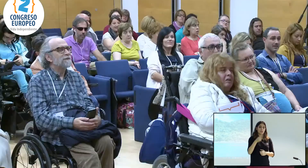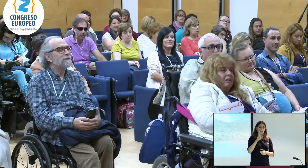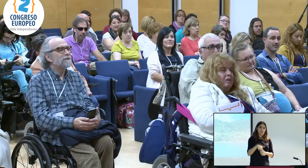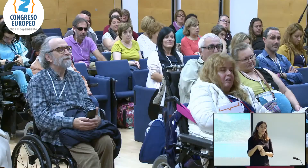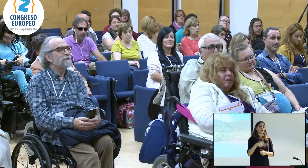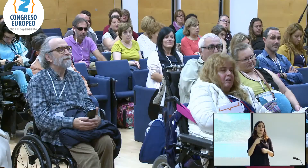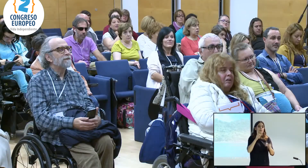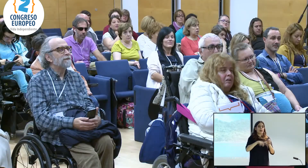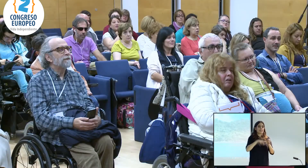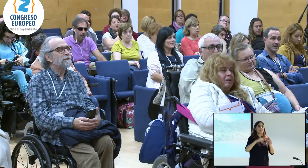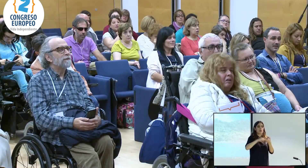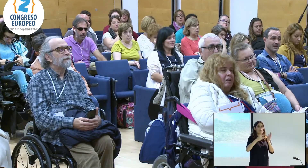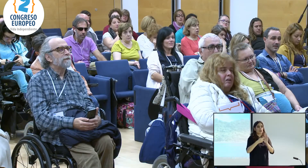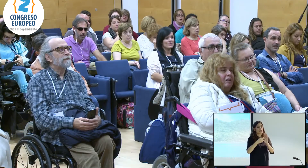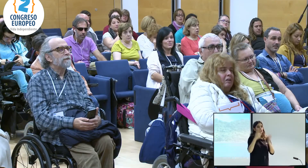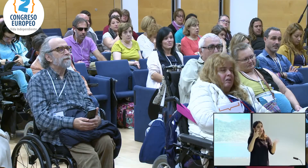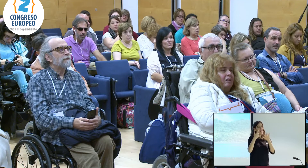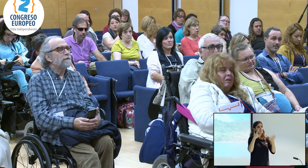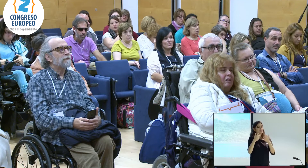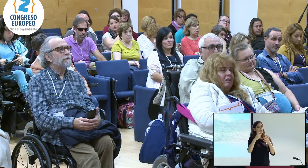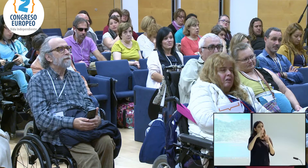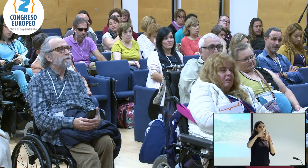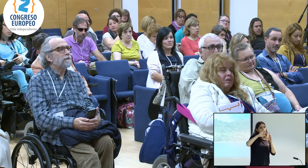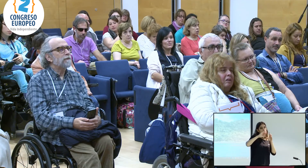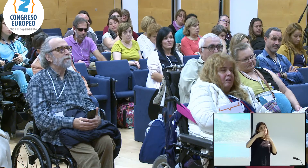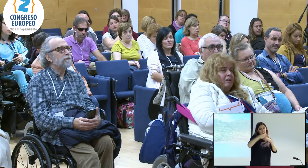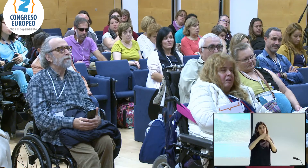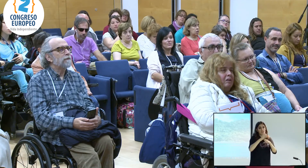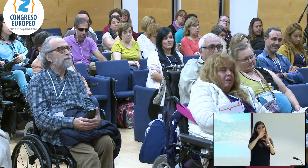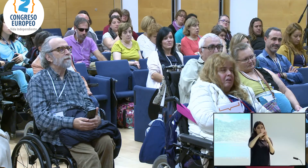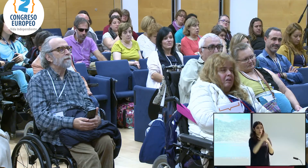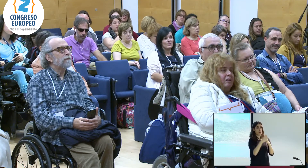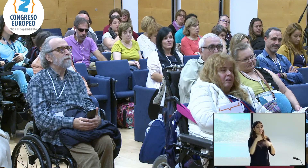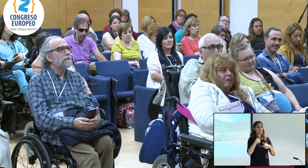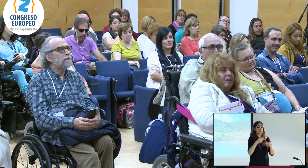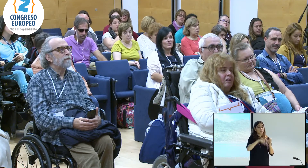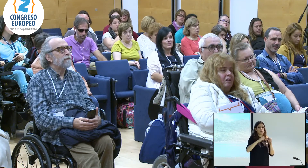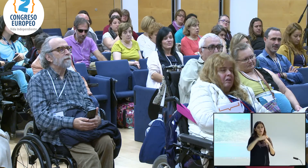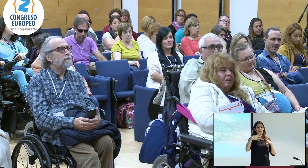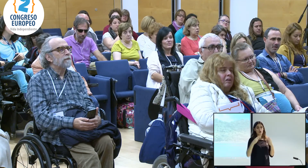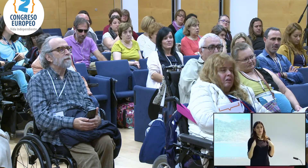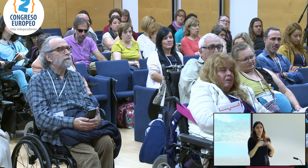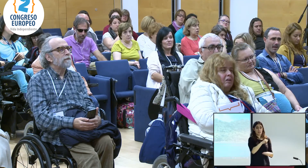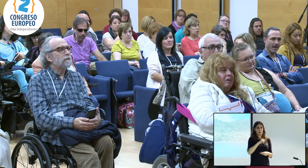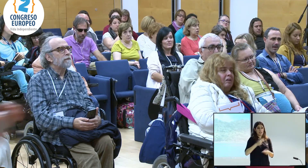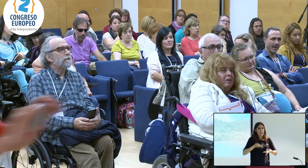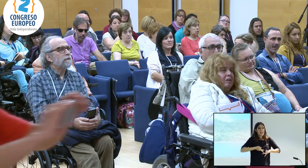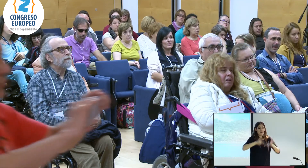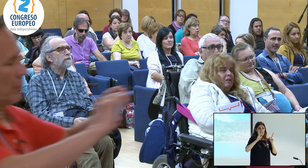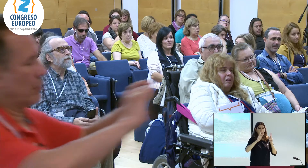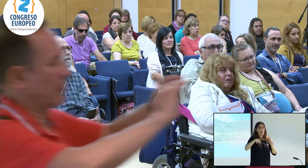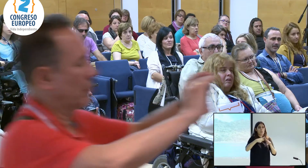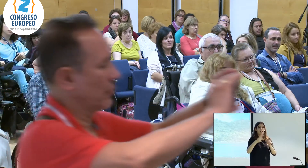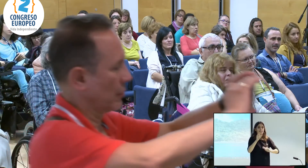proyectos artísticos, científicos y culturales. Pertenezco al Foro Vida Independiente y Libertad y a la